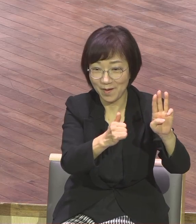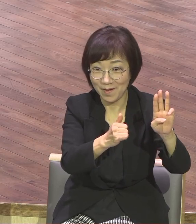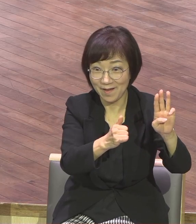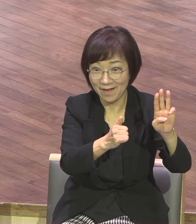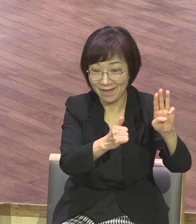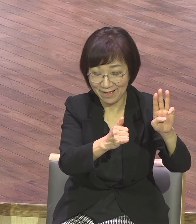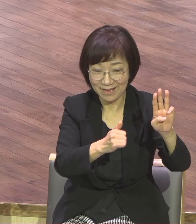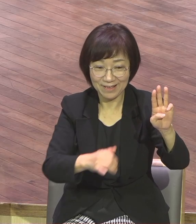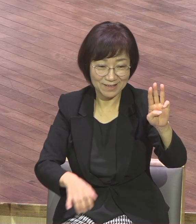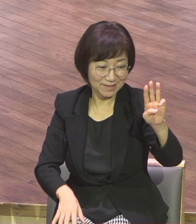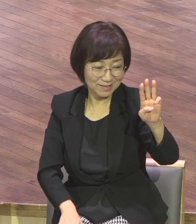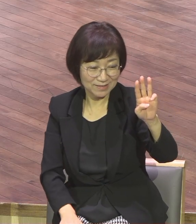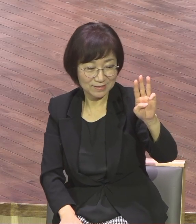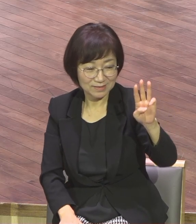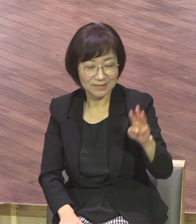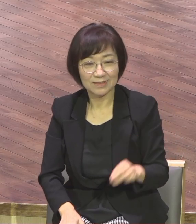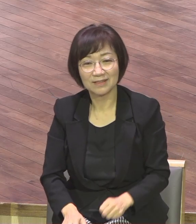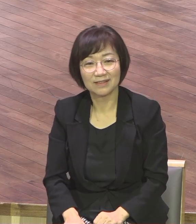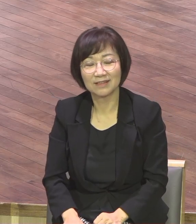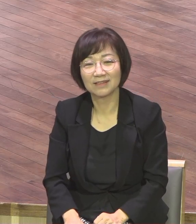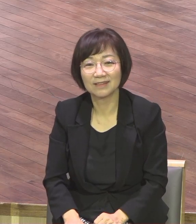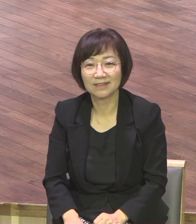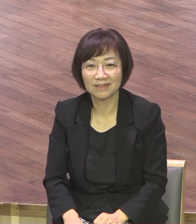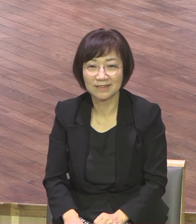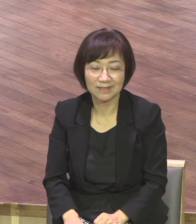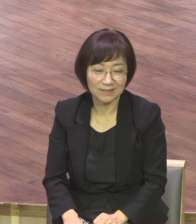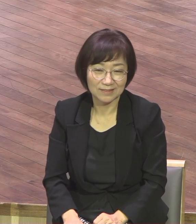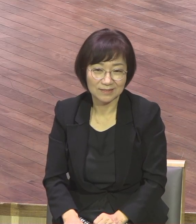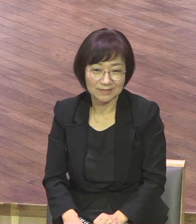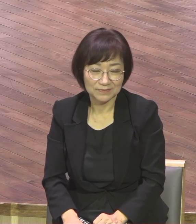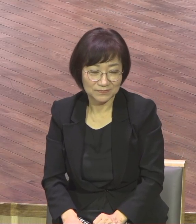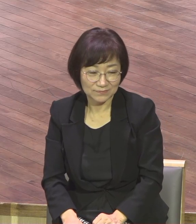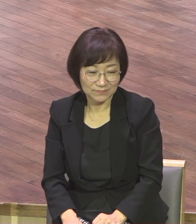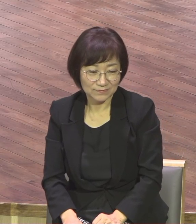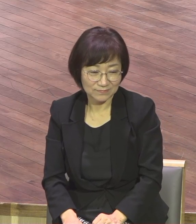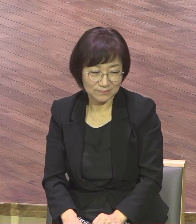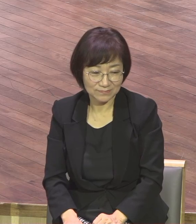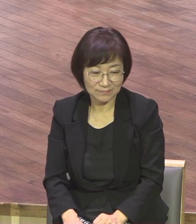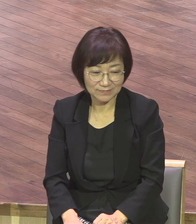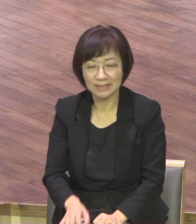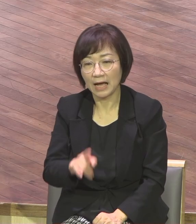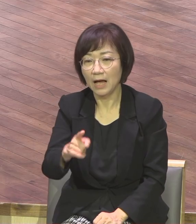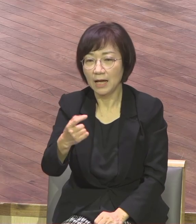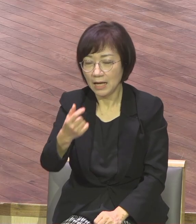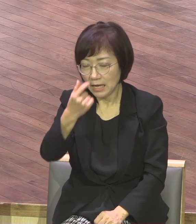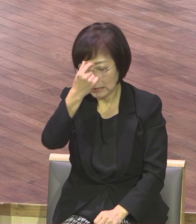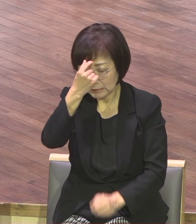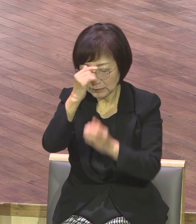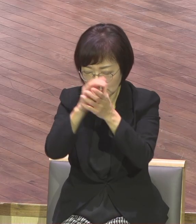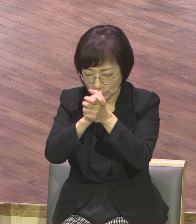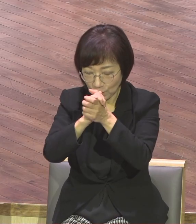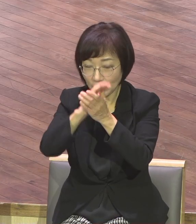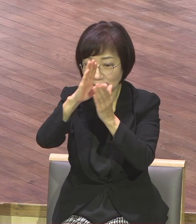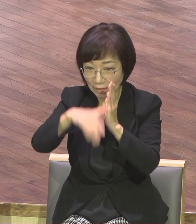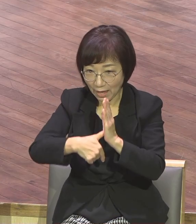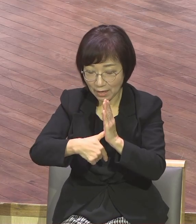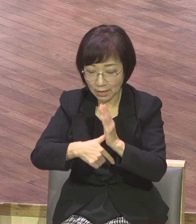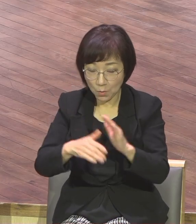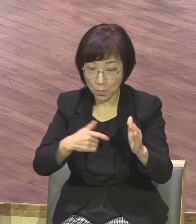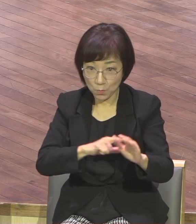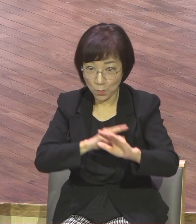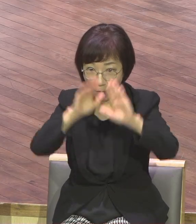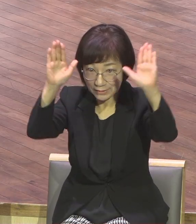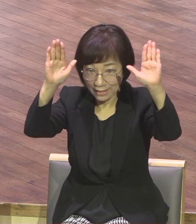말이요. 자 여러분 이게 무슨 말입니까? 기도 3일조. 모세와 아론과